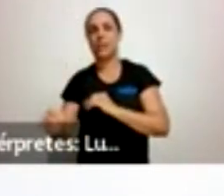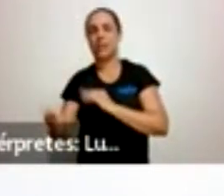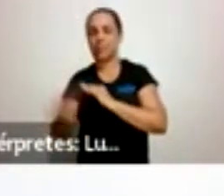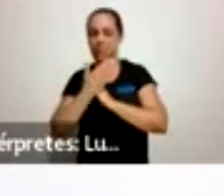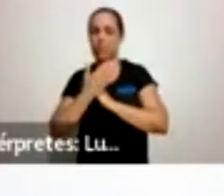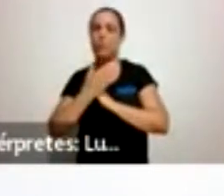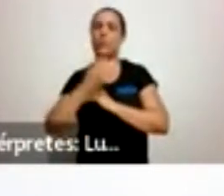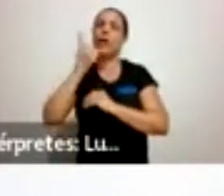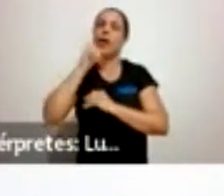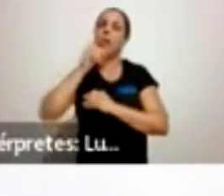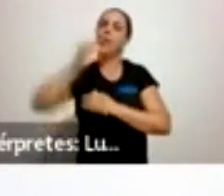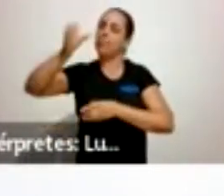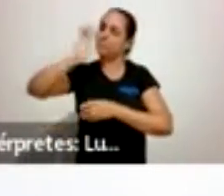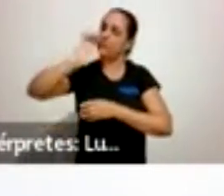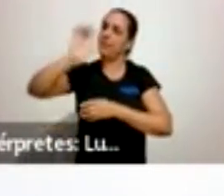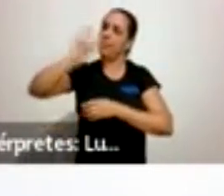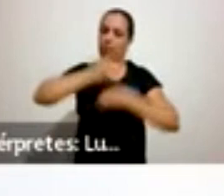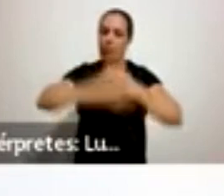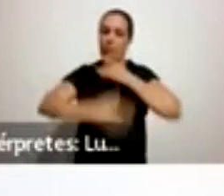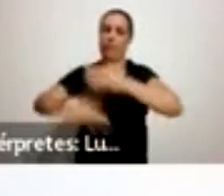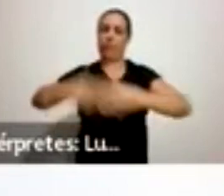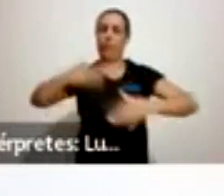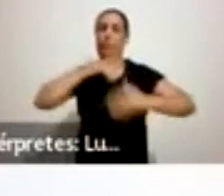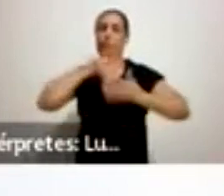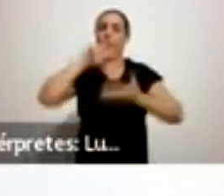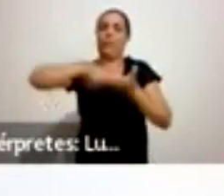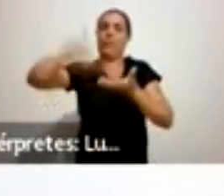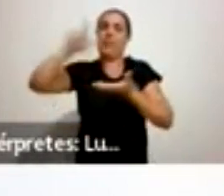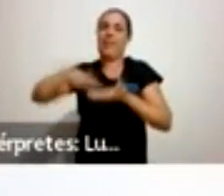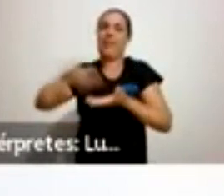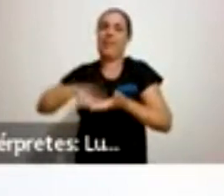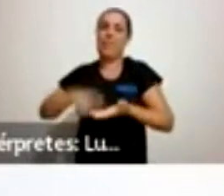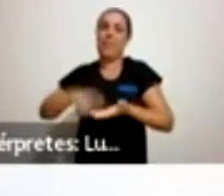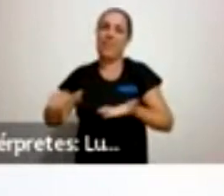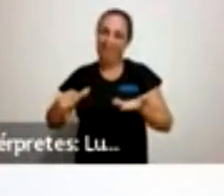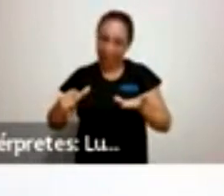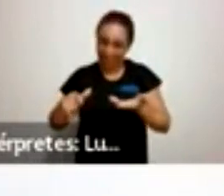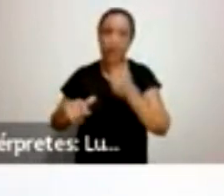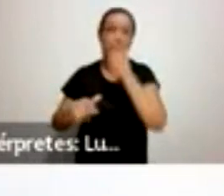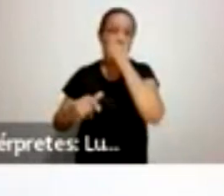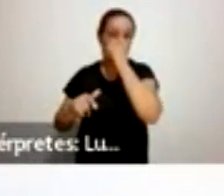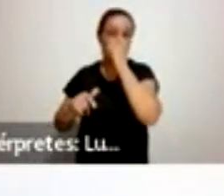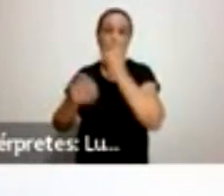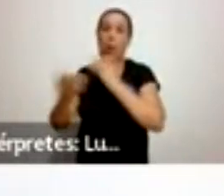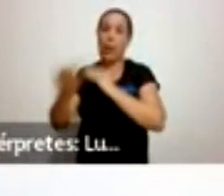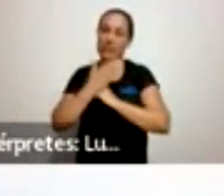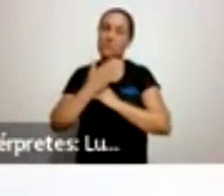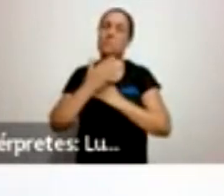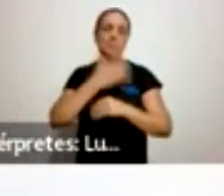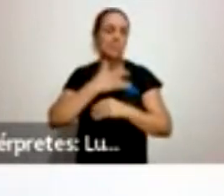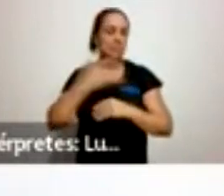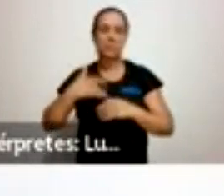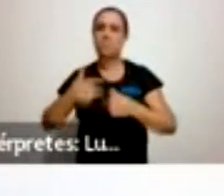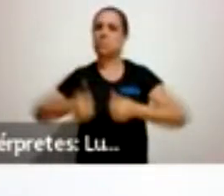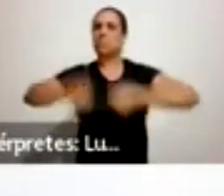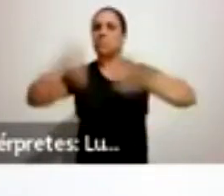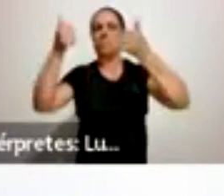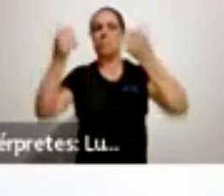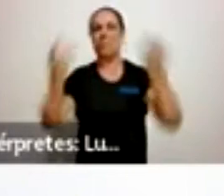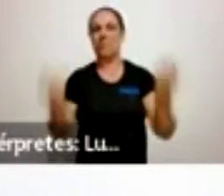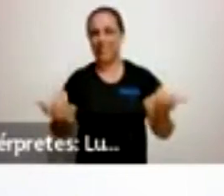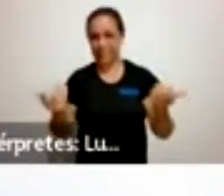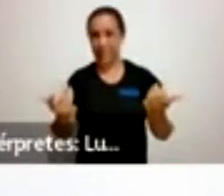Nessa hidratação total, eu consigo fazer uma limpeza intracelular e uma hidratação também intracelular. Então, aqui